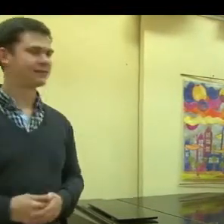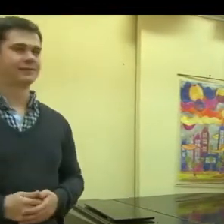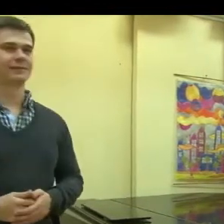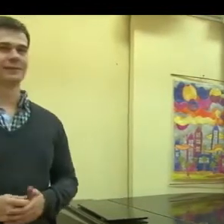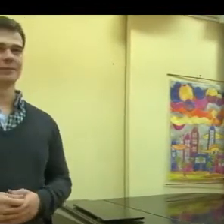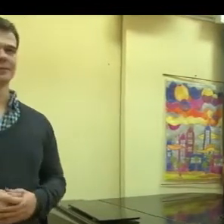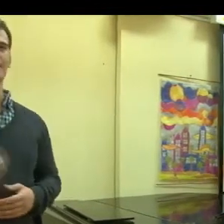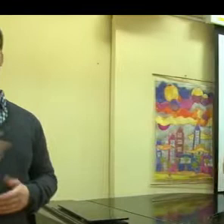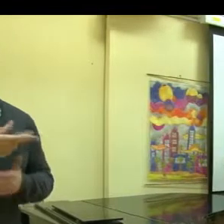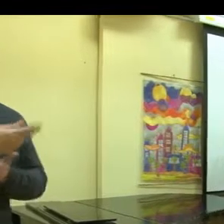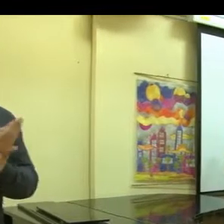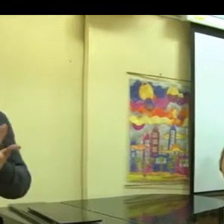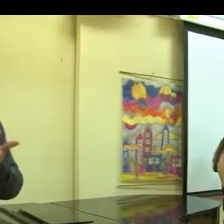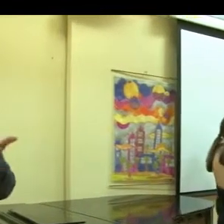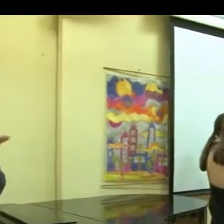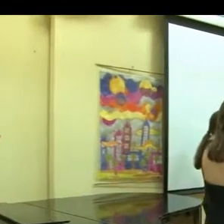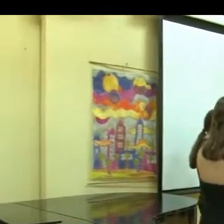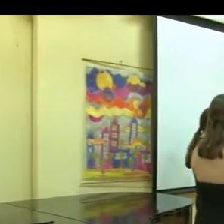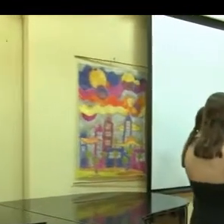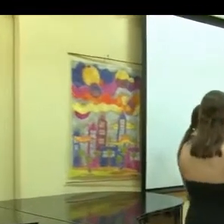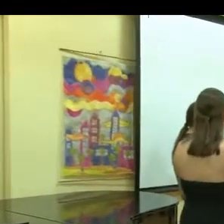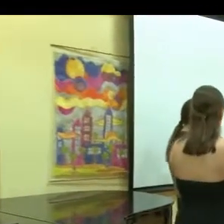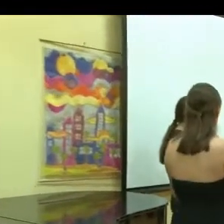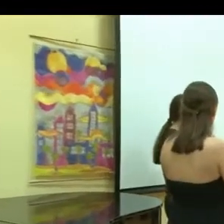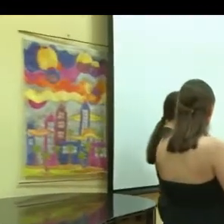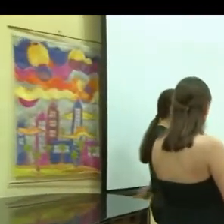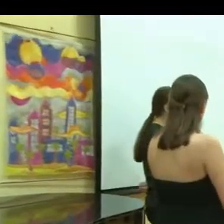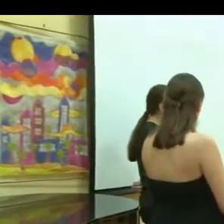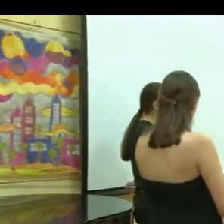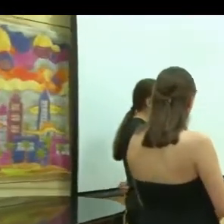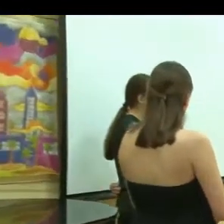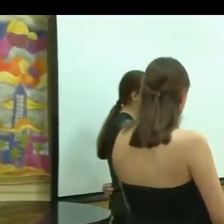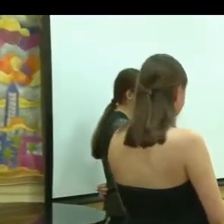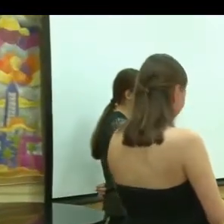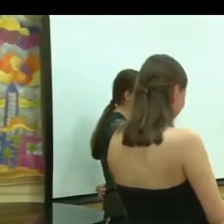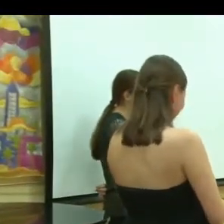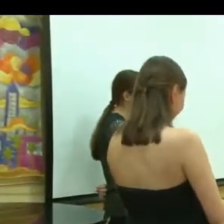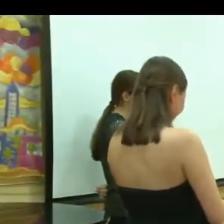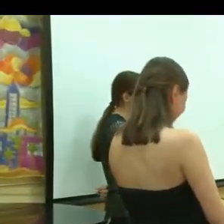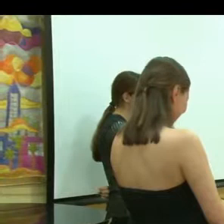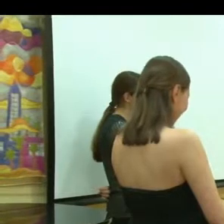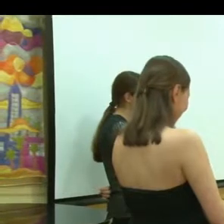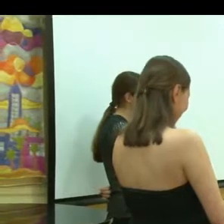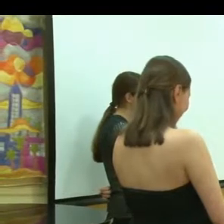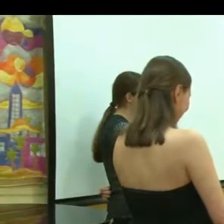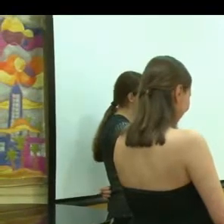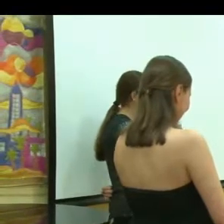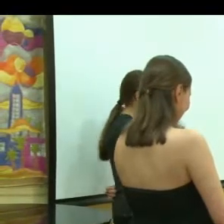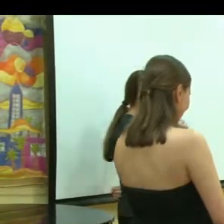Dzień dobry, no więc teraz opowiem trochę o parze, która teraz będzie do Państwa tańczyć. No więc Christiano